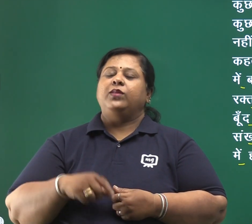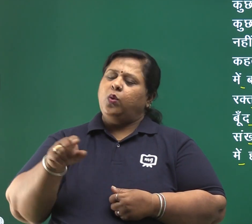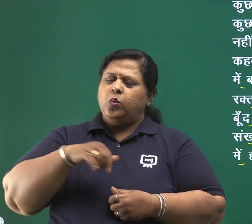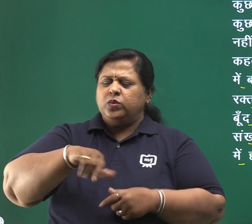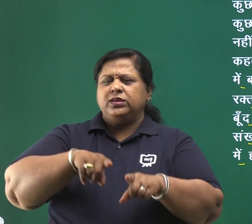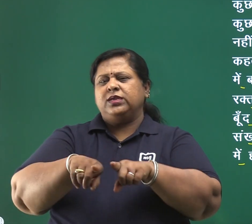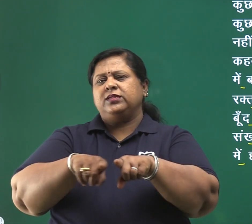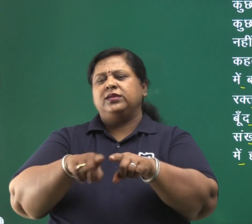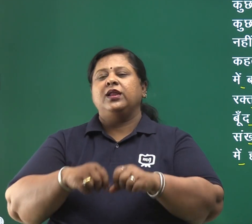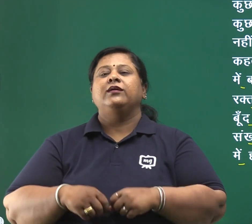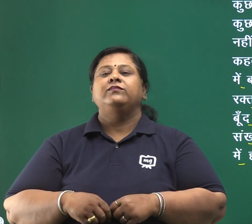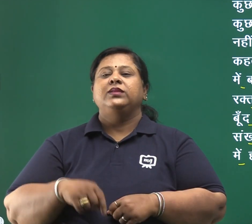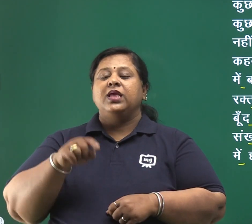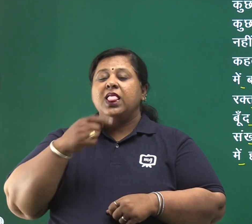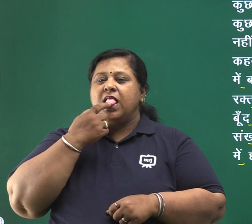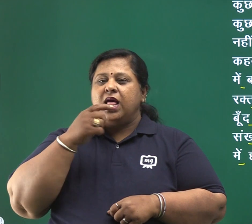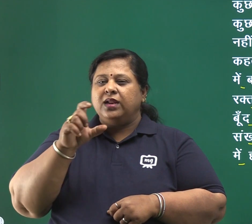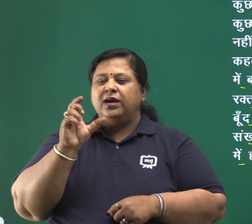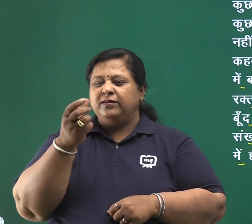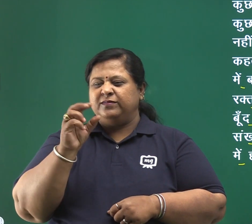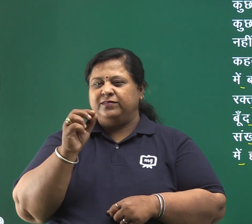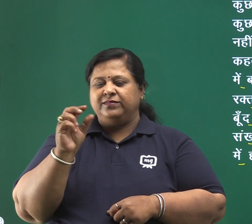उसी तरह से लाल कण